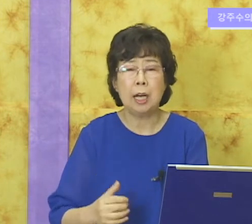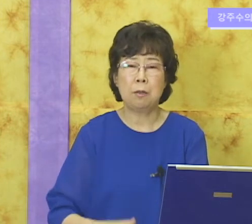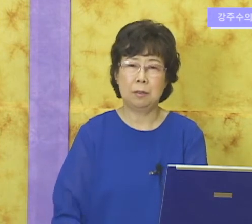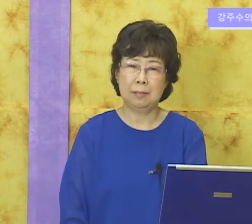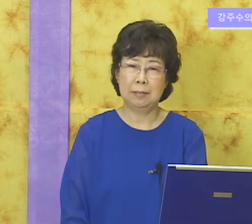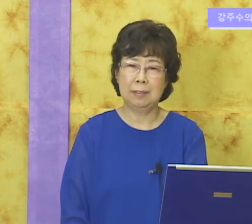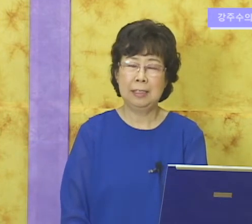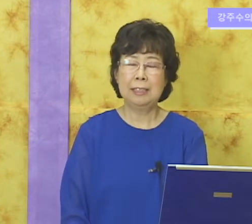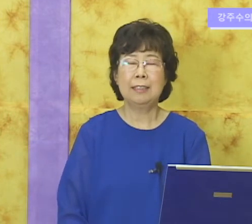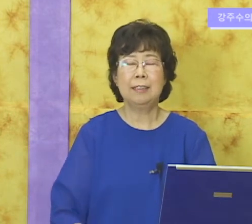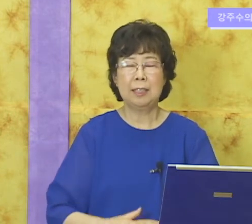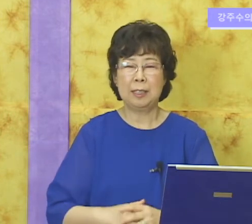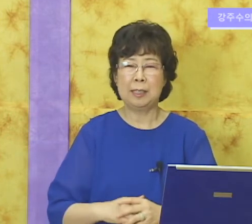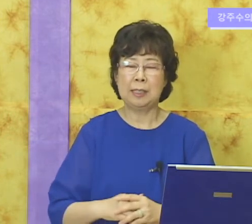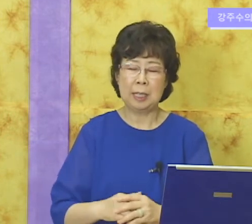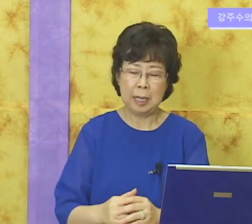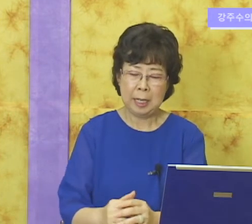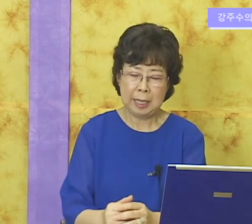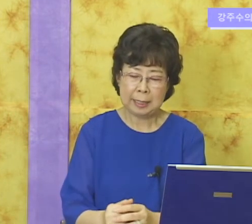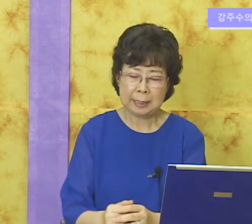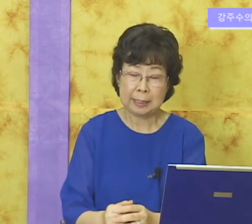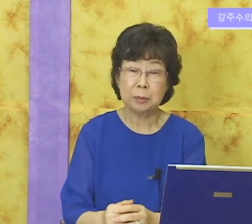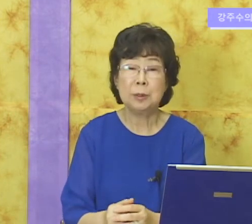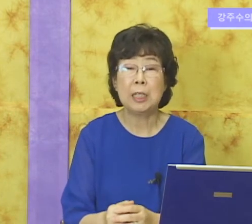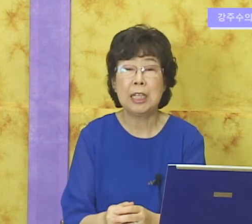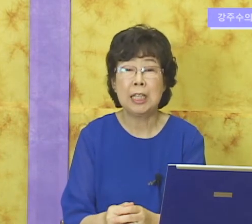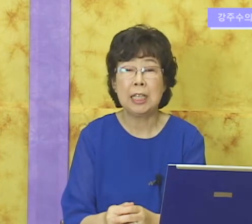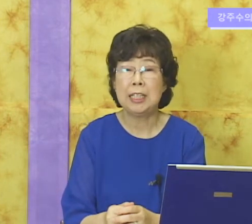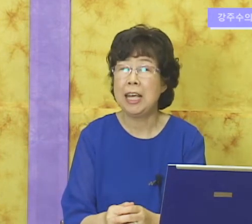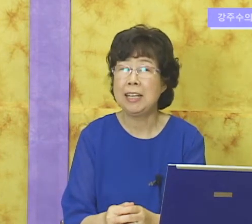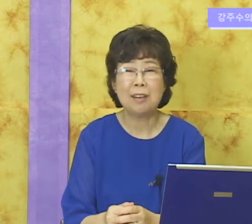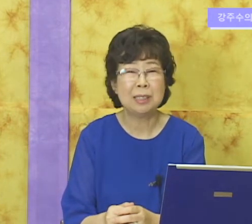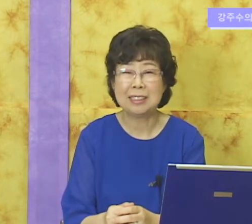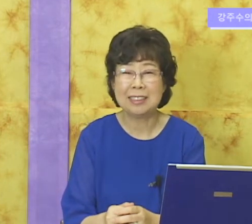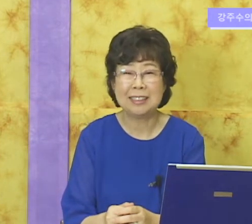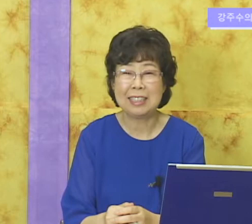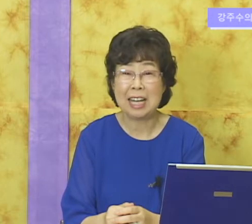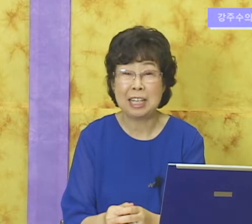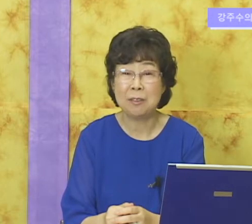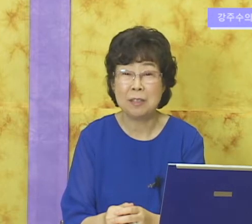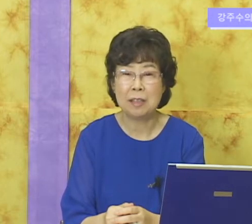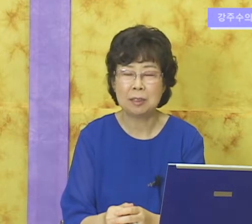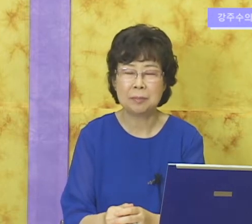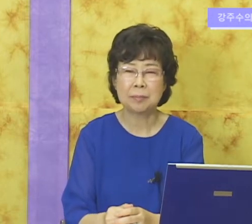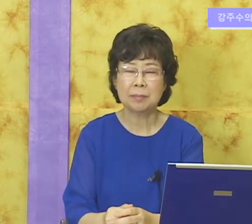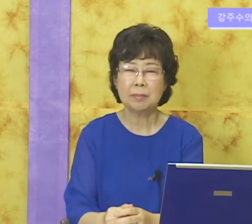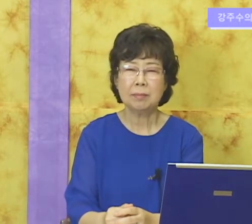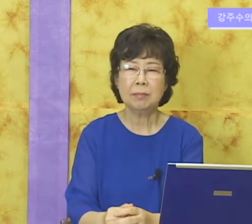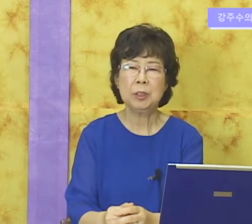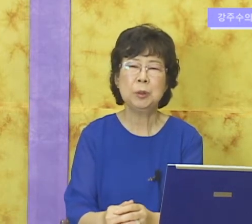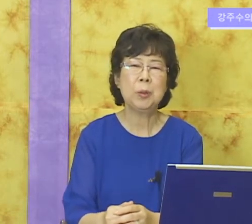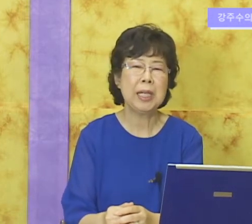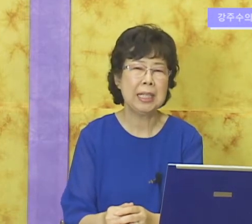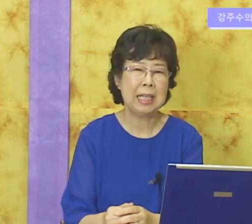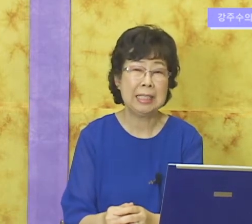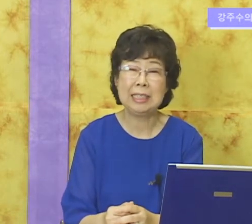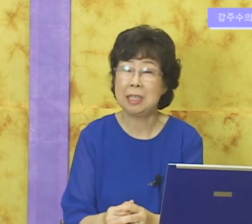나고 그런 거는 그분들이 예의가 없어서 그런 게 아니고요. 소리에 대한 인식이